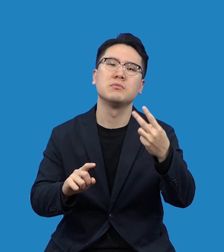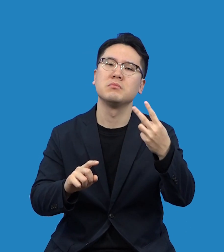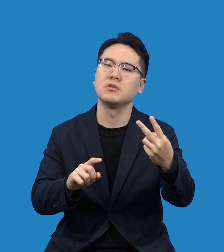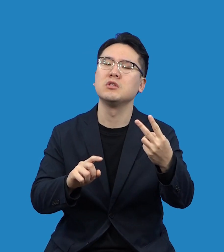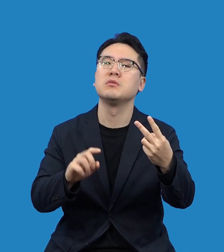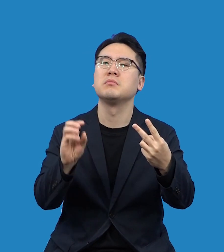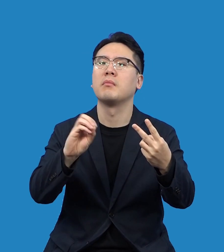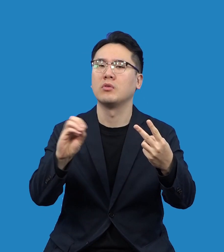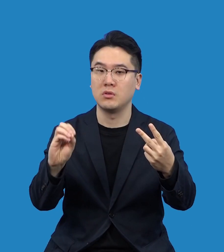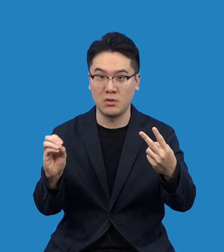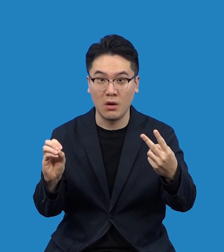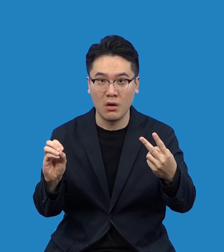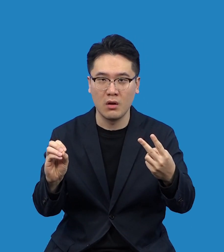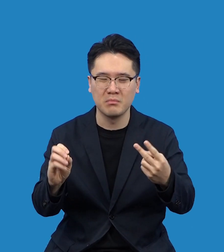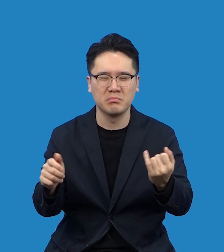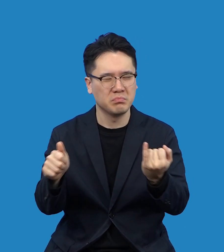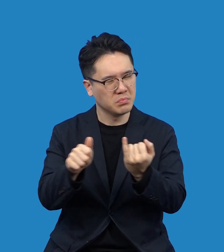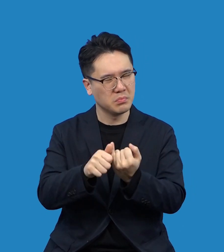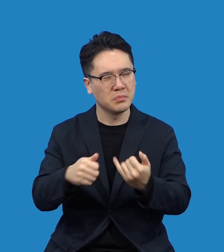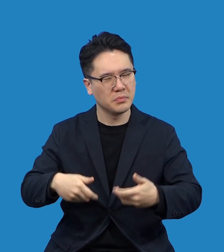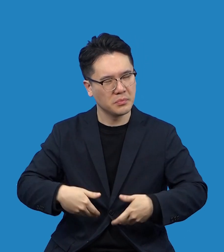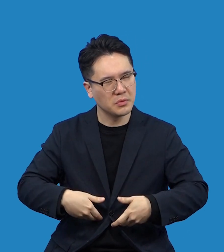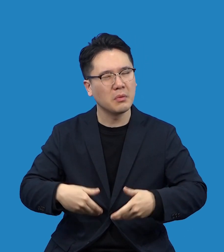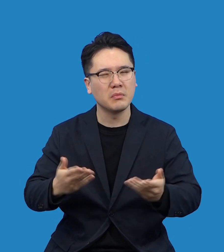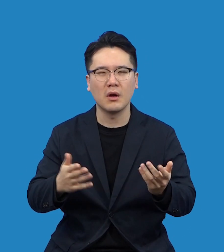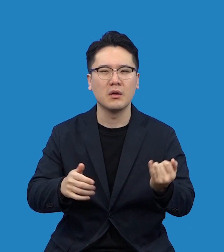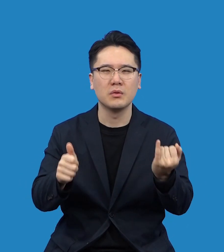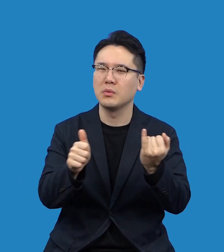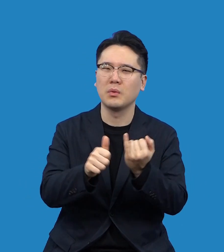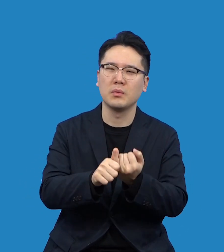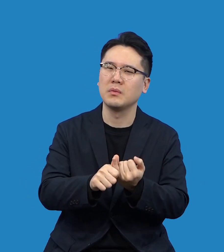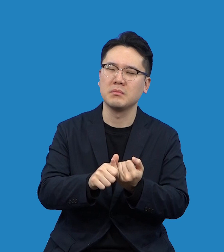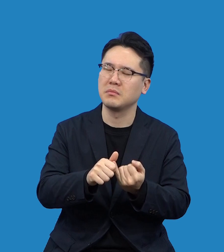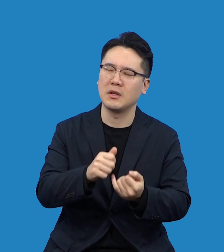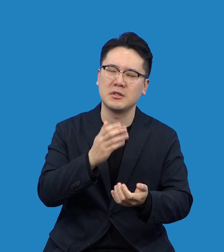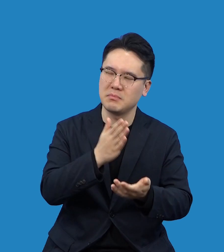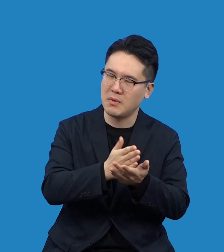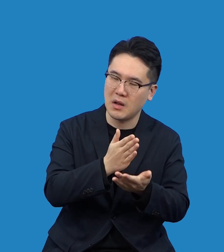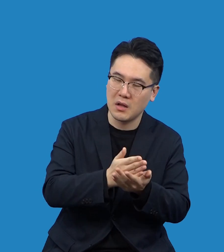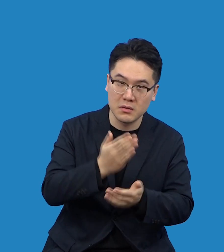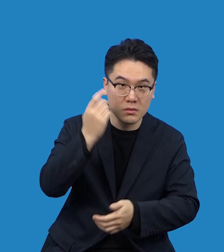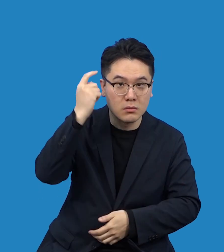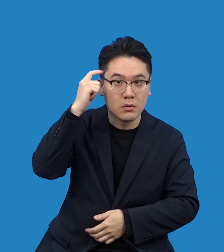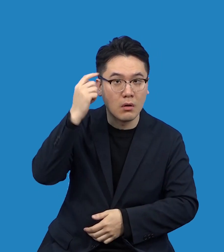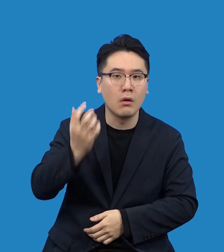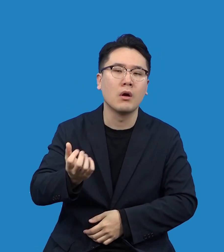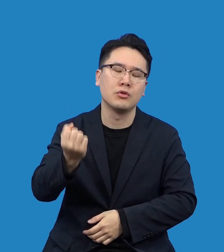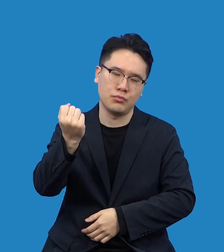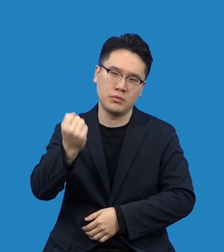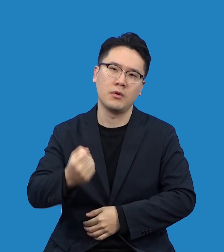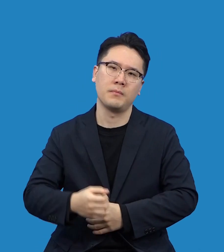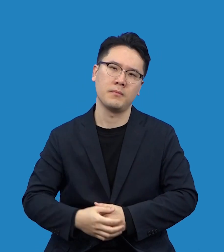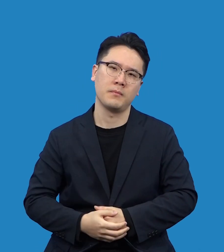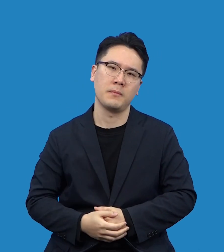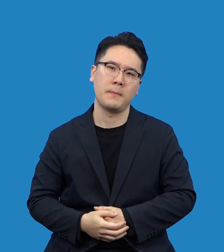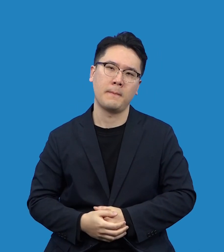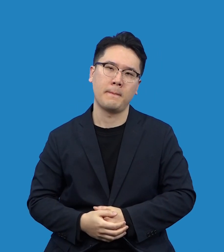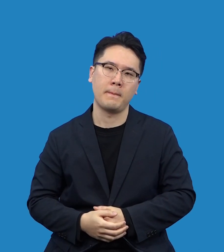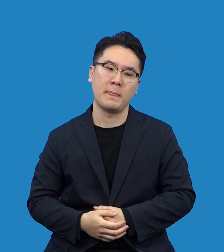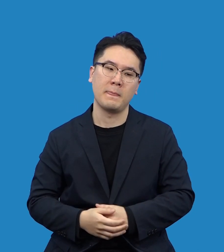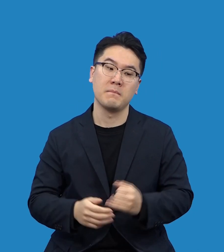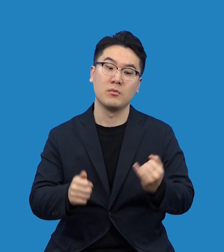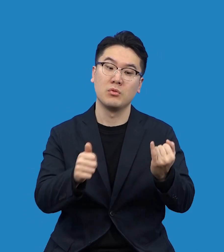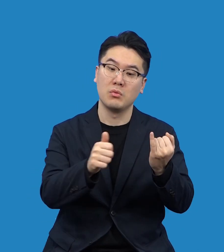72.9%가 결혼하지 않아야 한다, 이런 생각을 가지고 있다는 거예요. 해도 좋고 하지